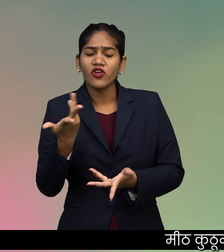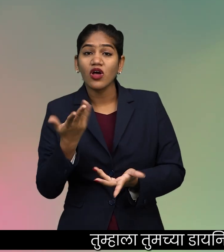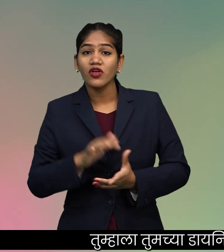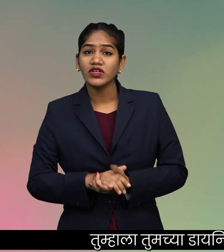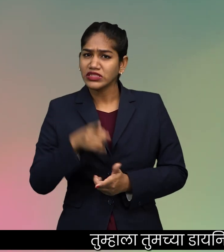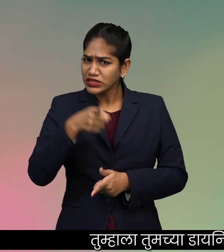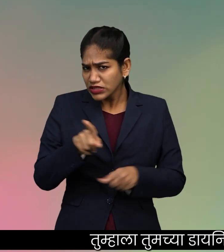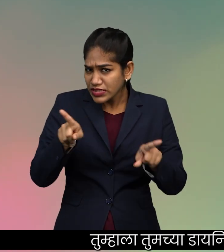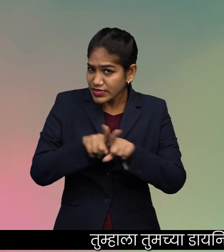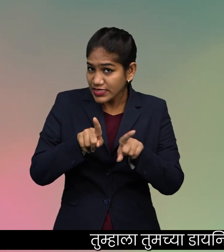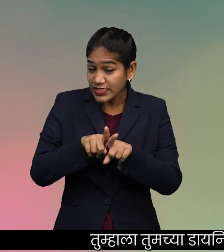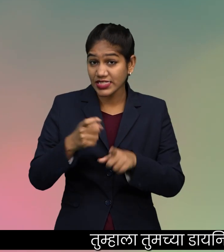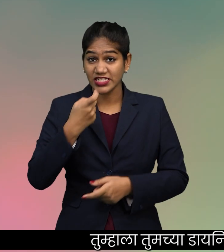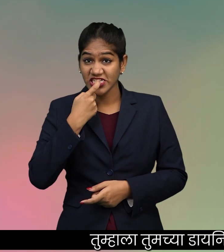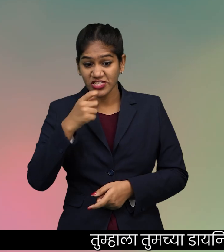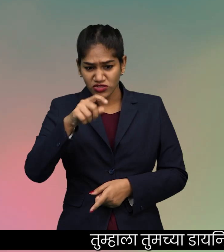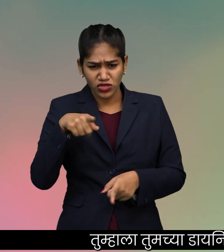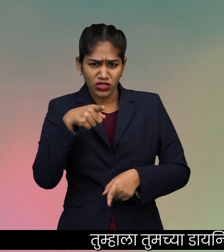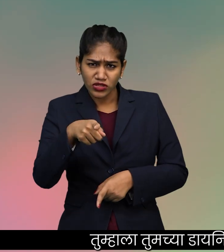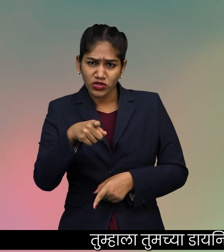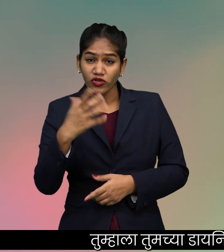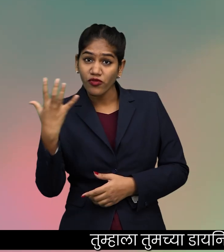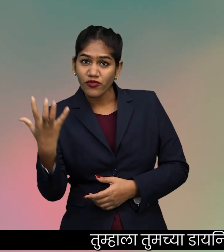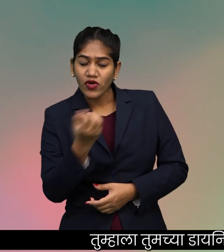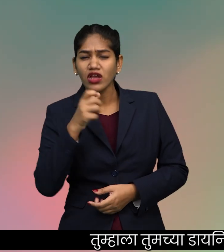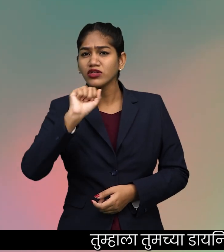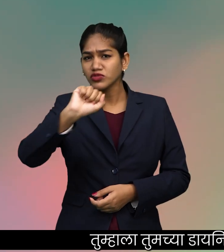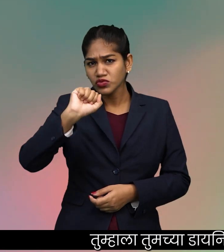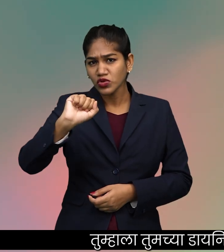तुम्हाला तुमच्या डायनिंग रूमच्या टेबलावर सापडतं का?